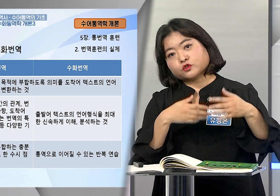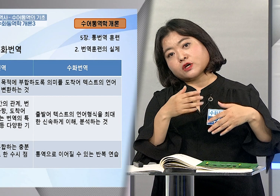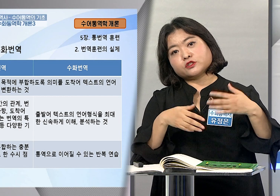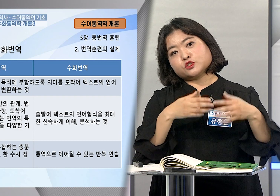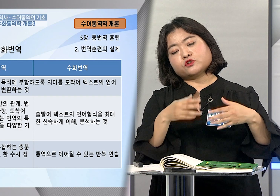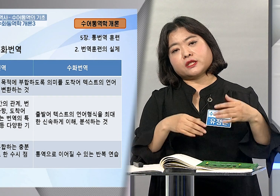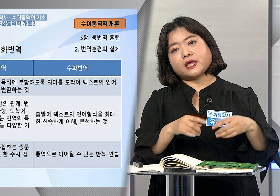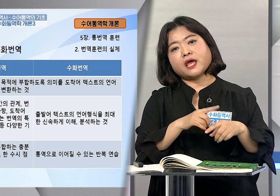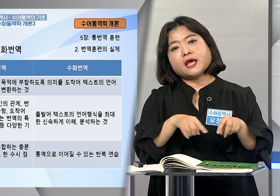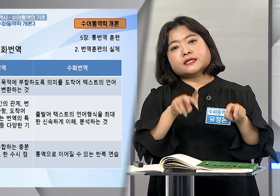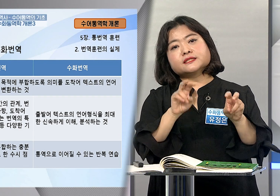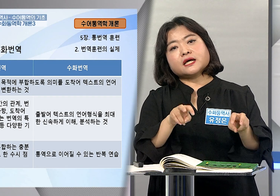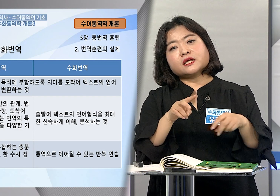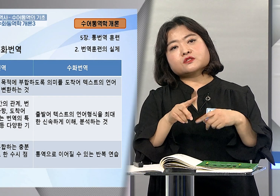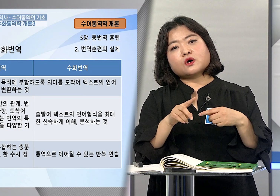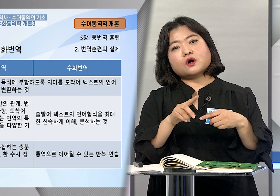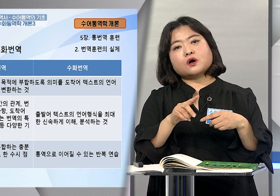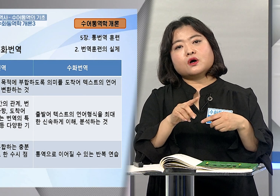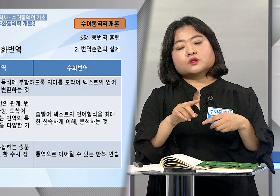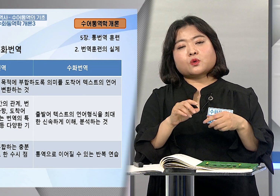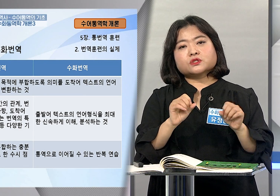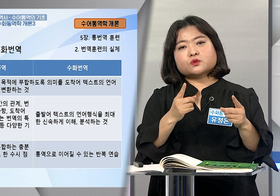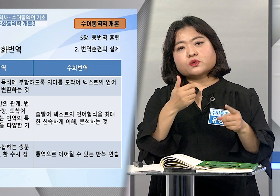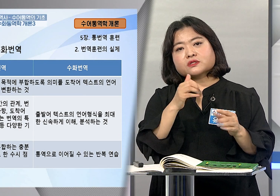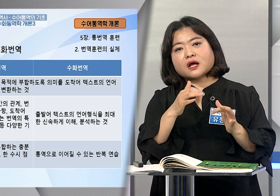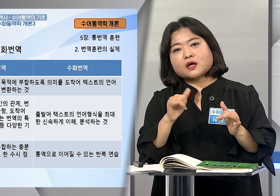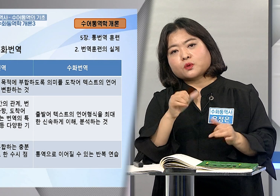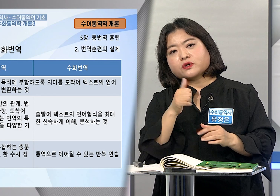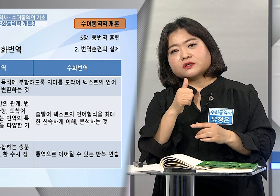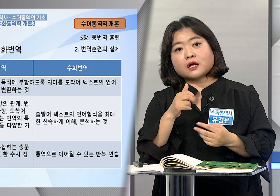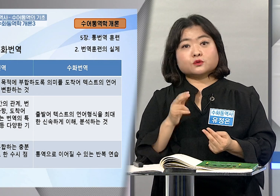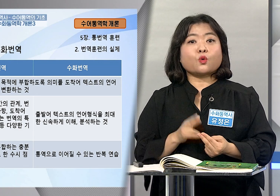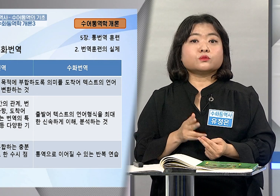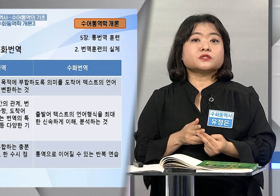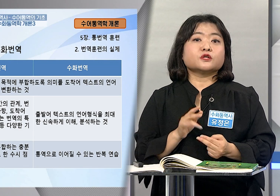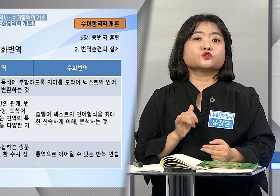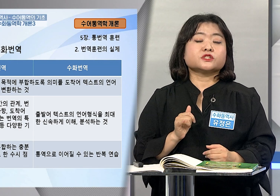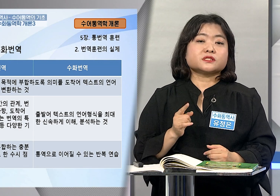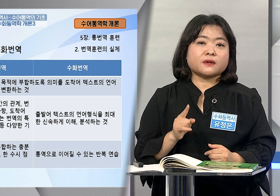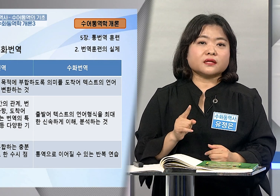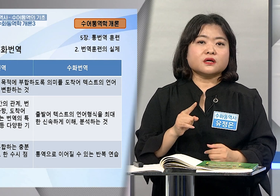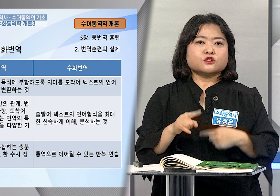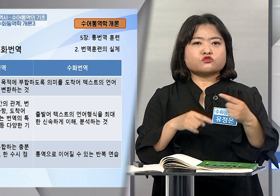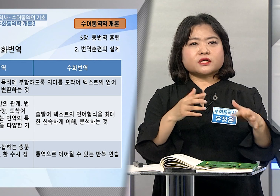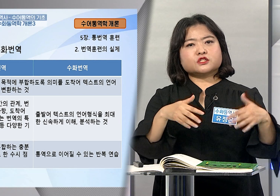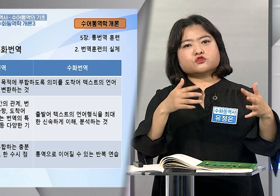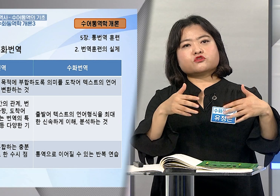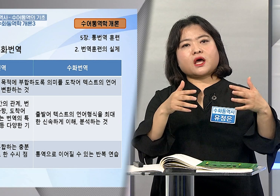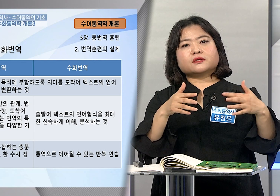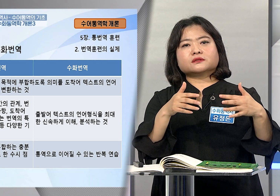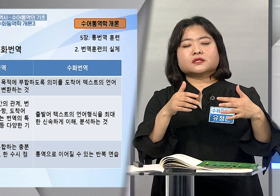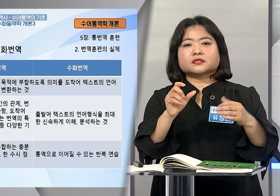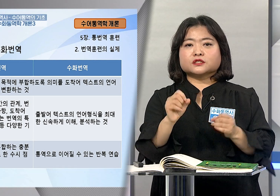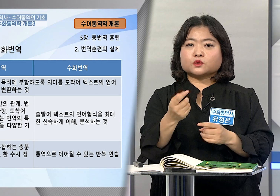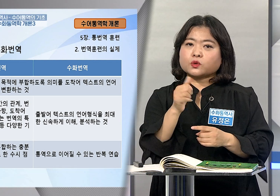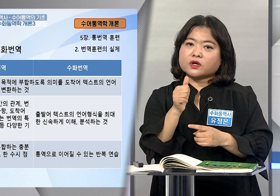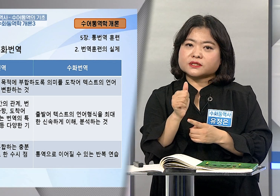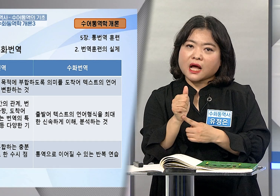수화를 진술했는데 그 자리에서 동시 통역사가 통역을 한 걸 녹음을 할 수도 있지만 수화 진술한 그